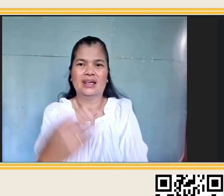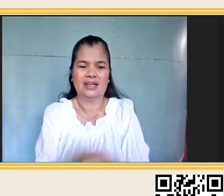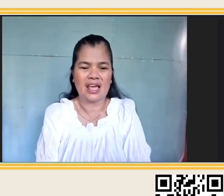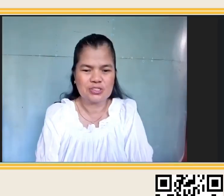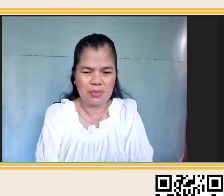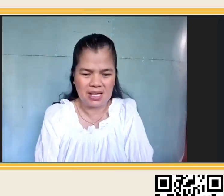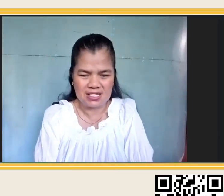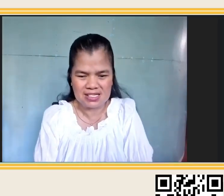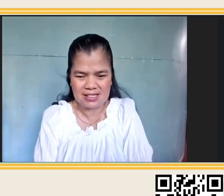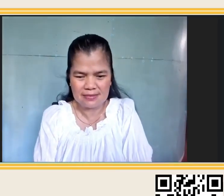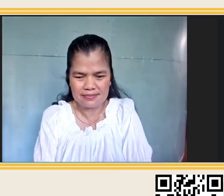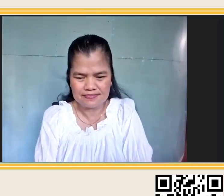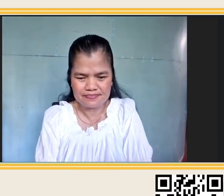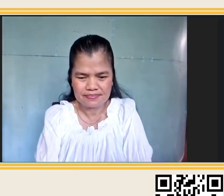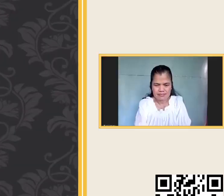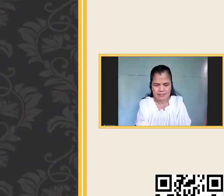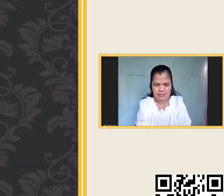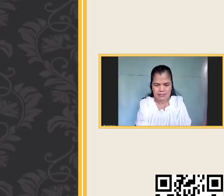Previously. Next, please.